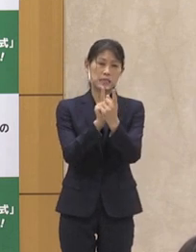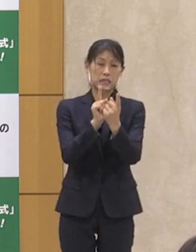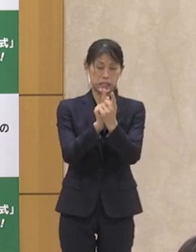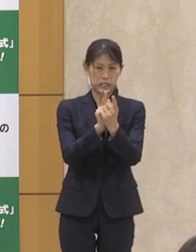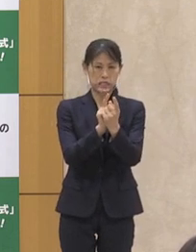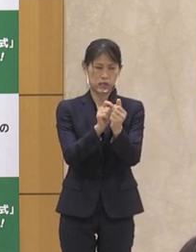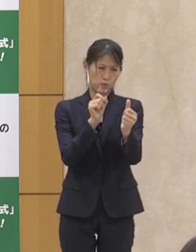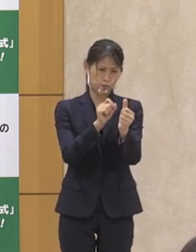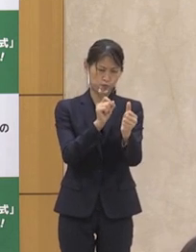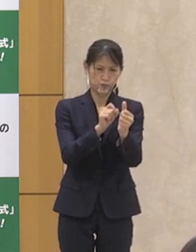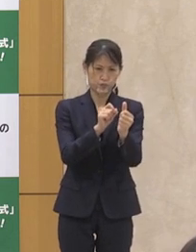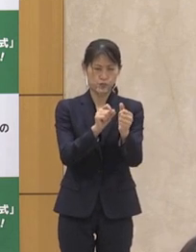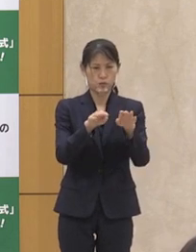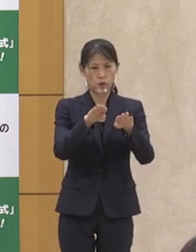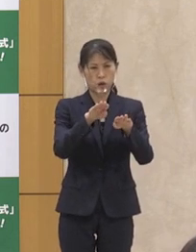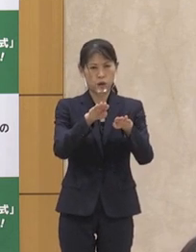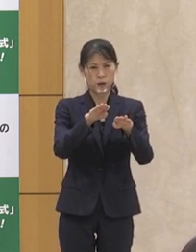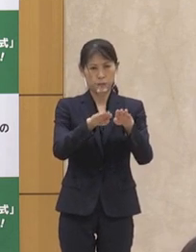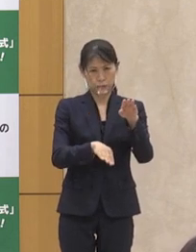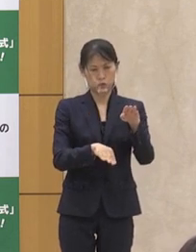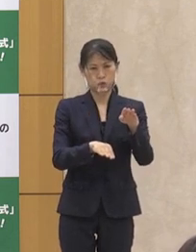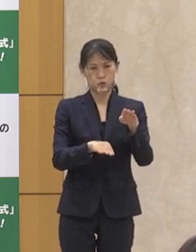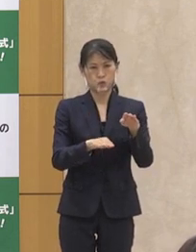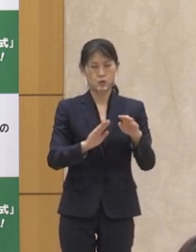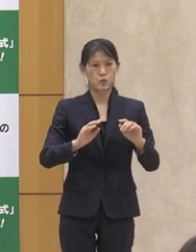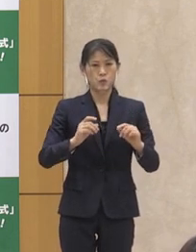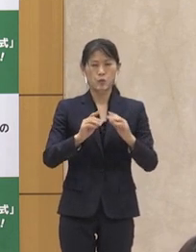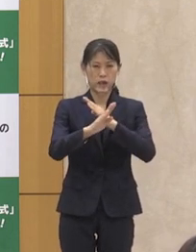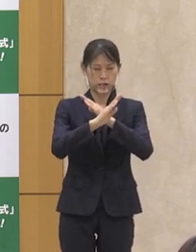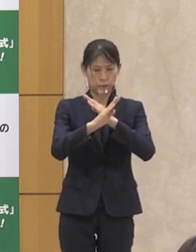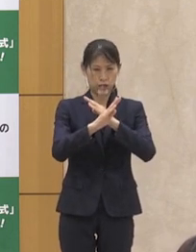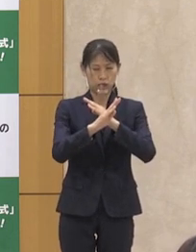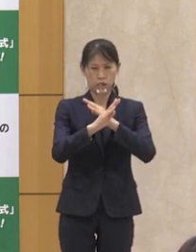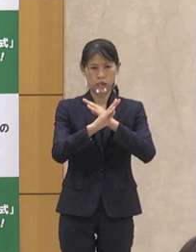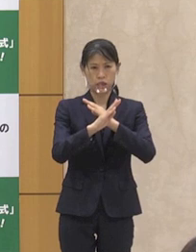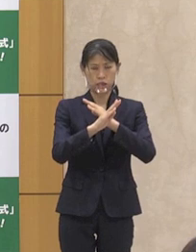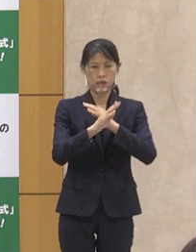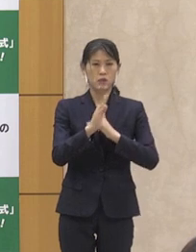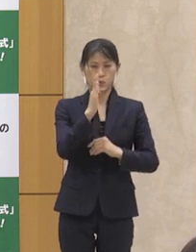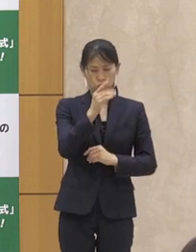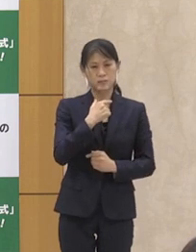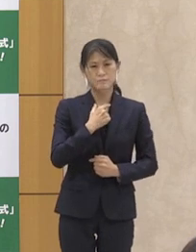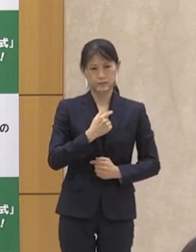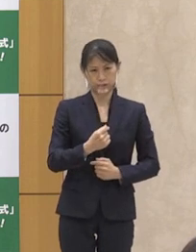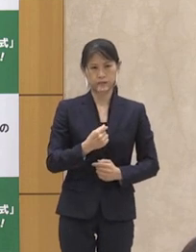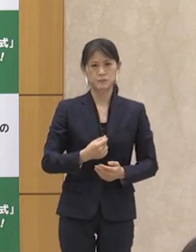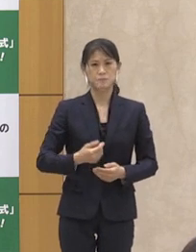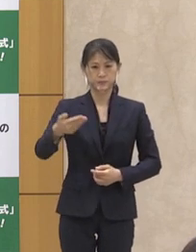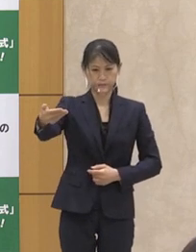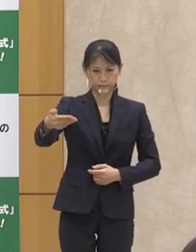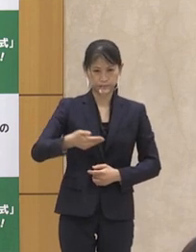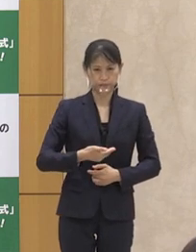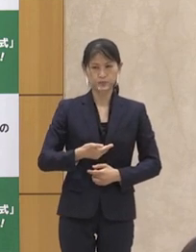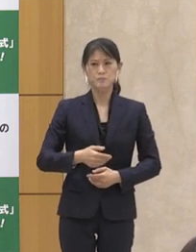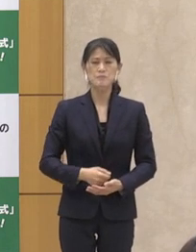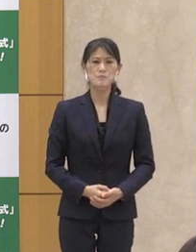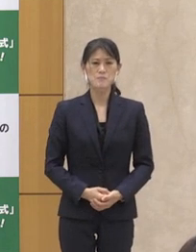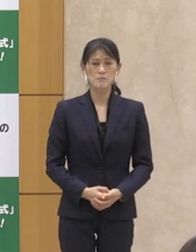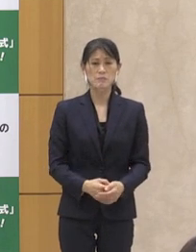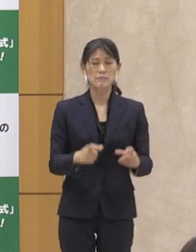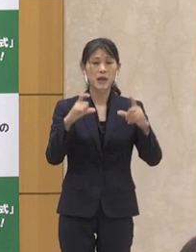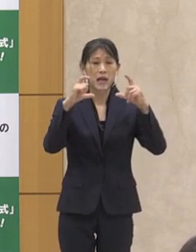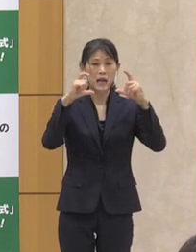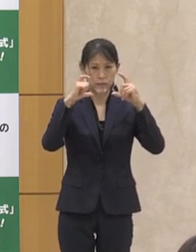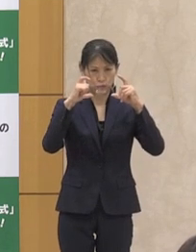。 いわゆるマスク警察であるとか、まあ、少し前の自粛警察であるとか、ご本人は正義